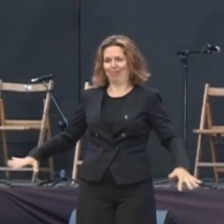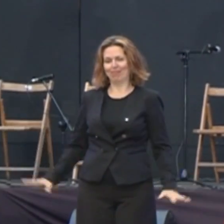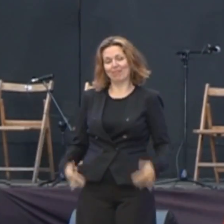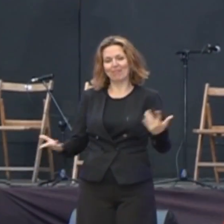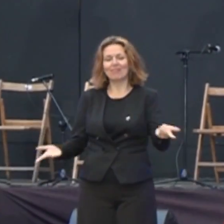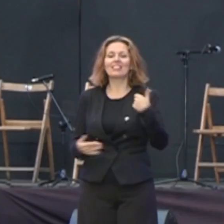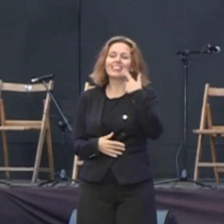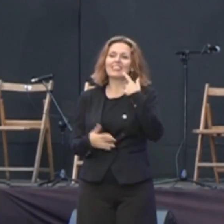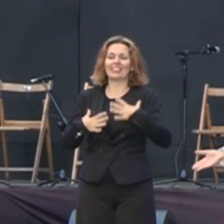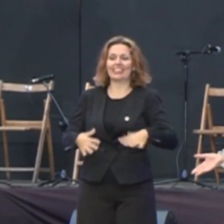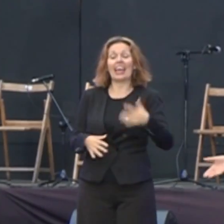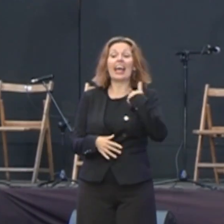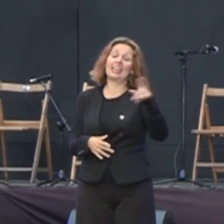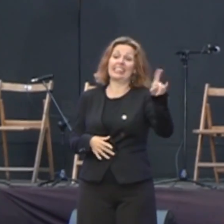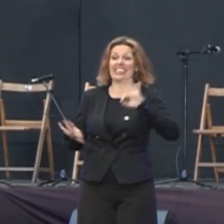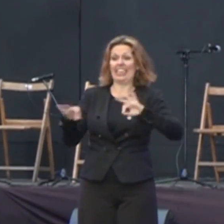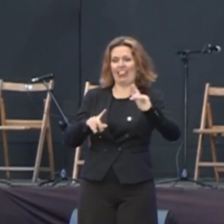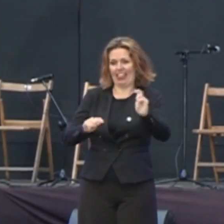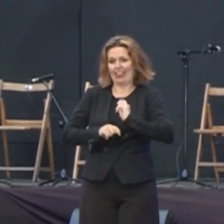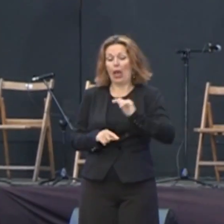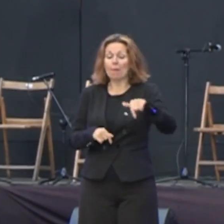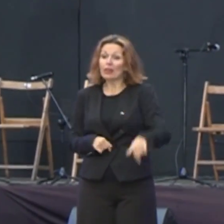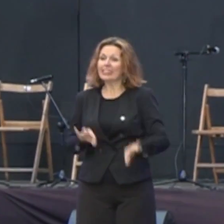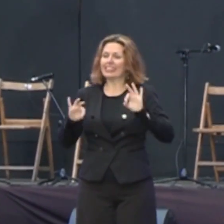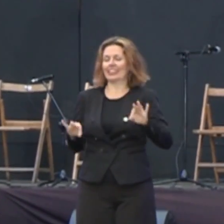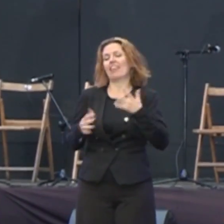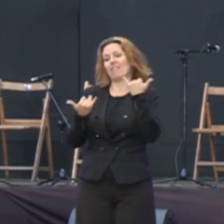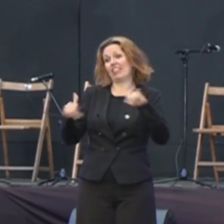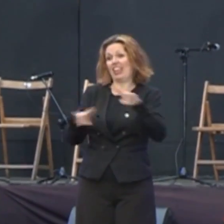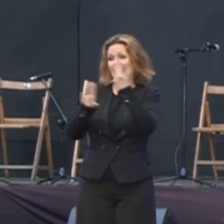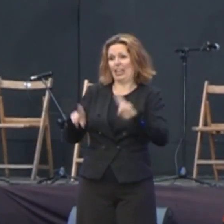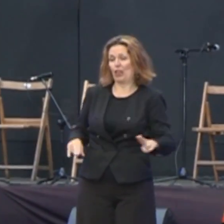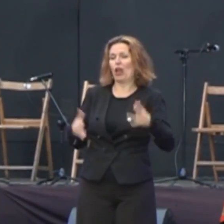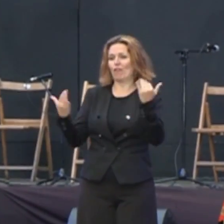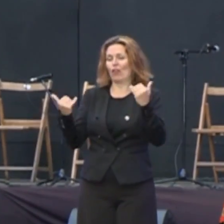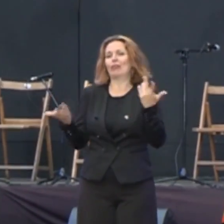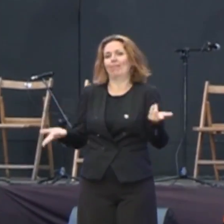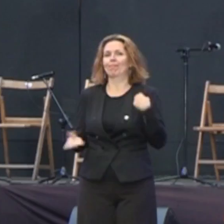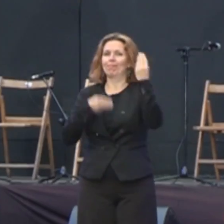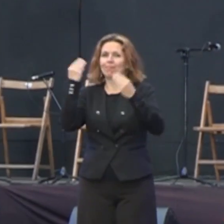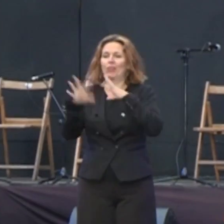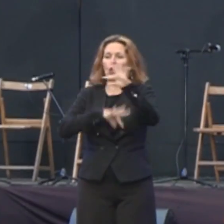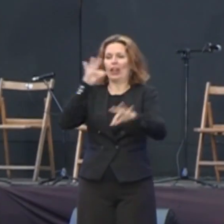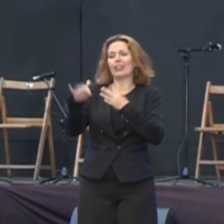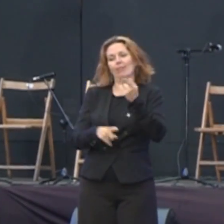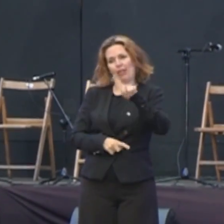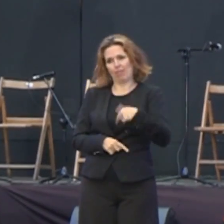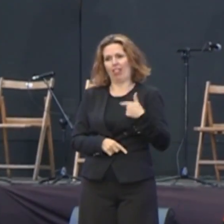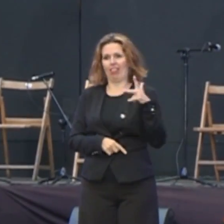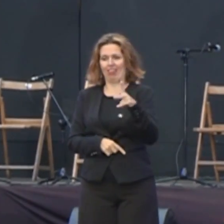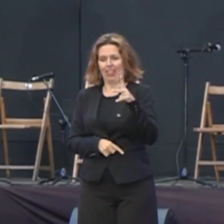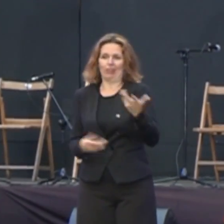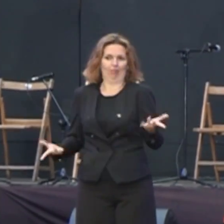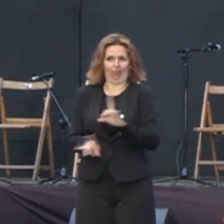Sire me deja unos trajes preciosos, pero esto es un festival internacional de folclore y consideramos desde la organización que es digno de